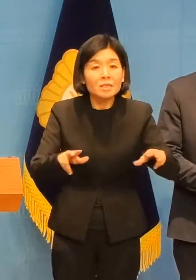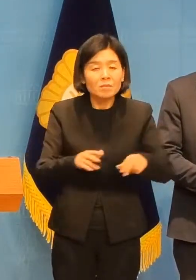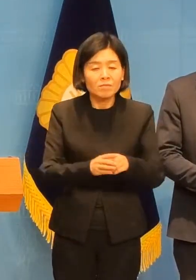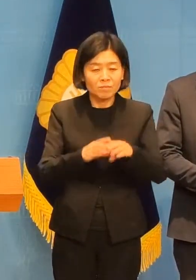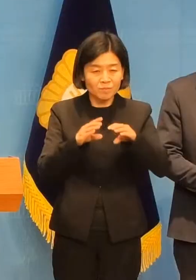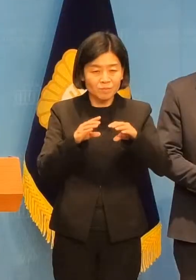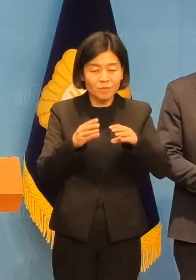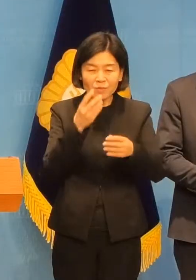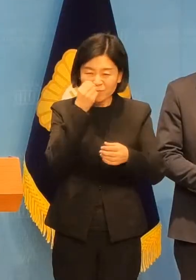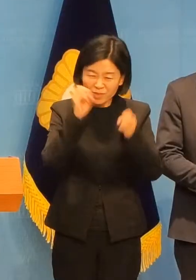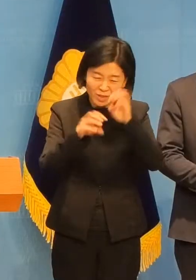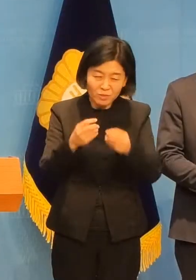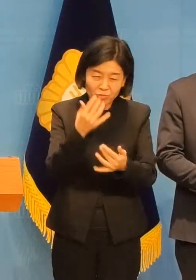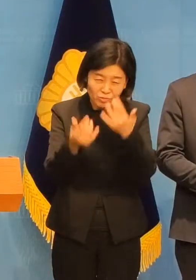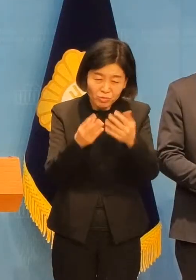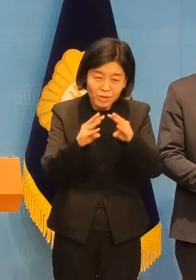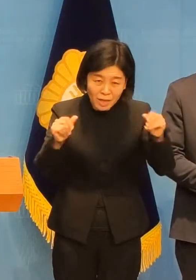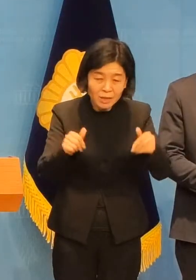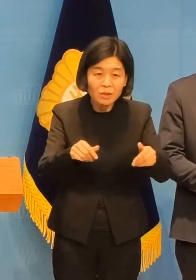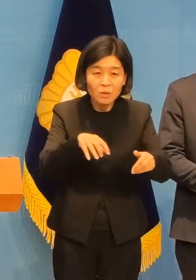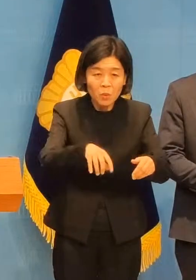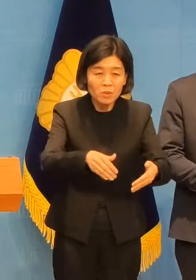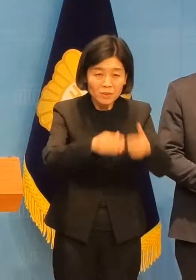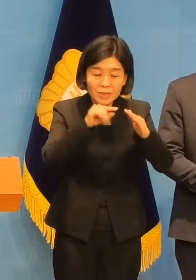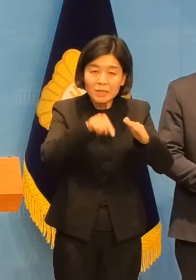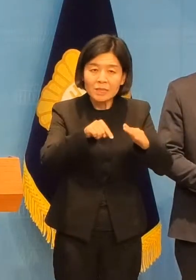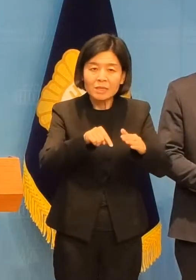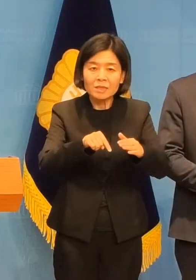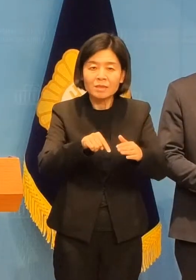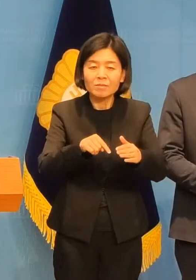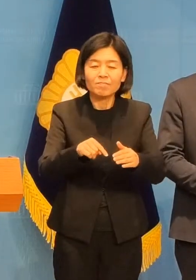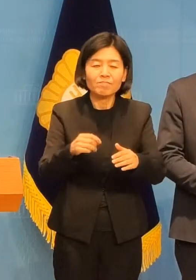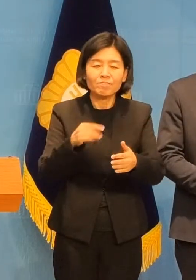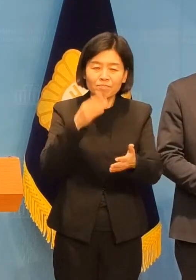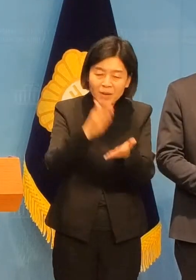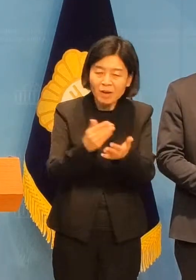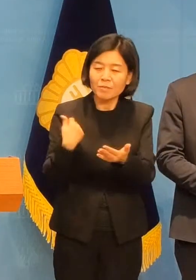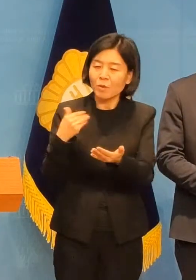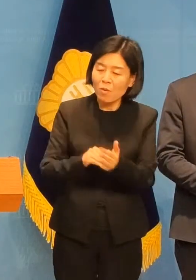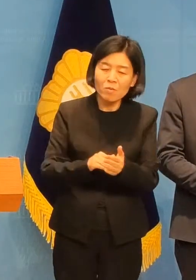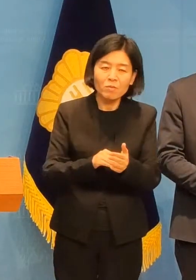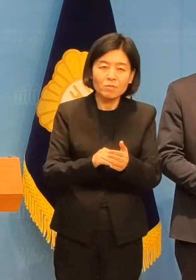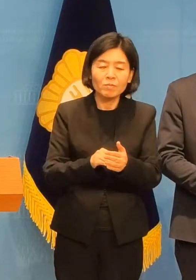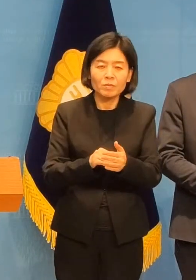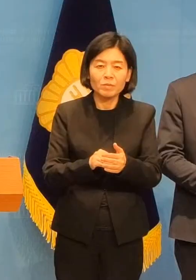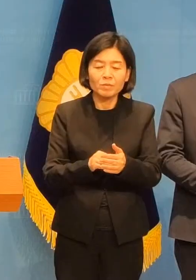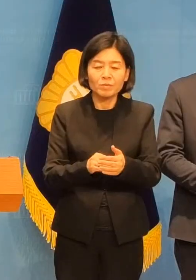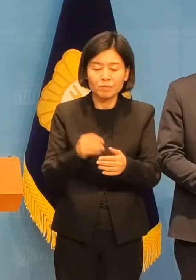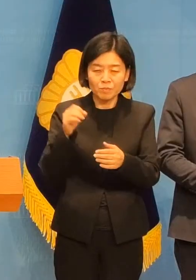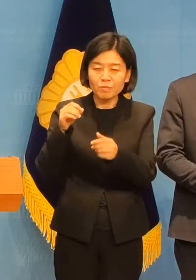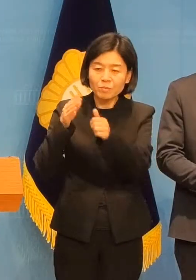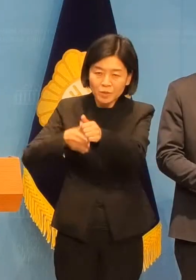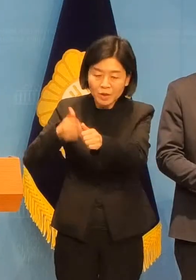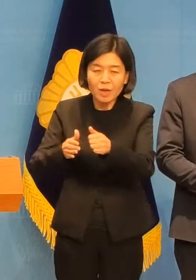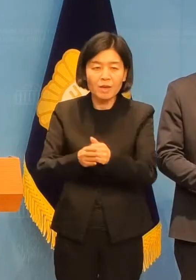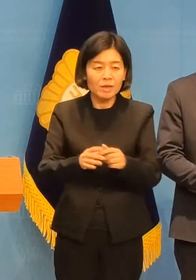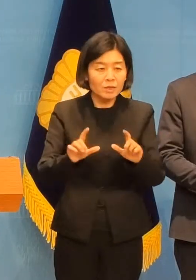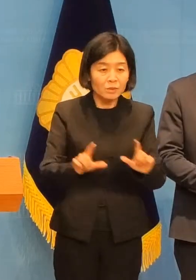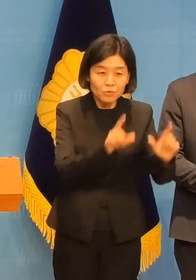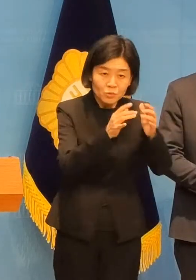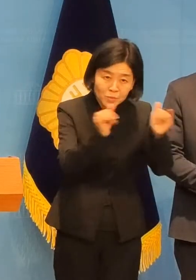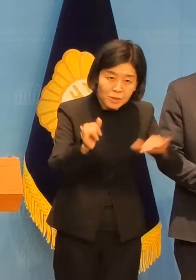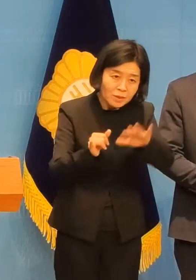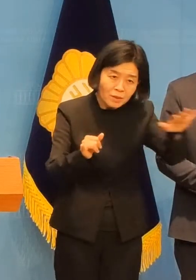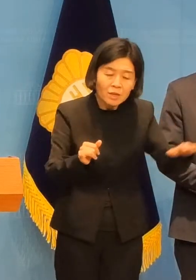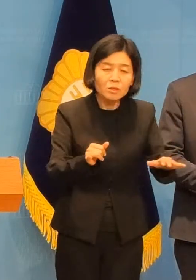선정 절차를 원점으로 돌려놓으십시오. 둘째, 입지 선정 과정에서 지역 주민들의 목소리를